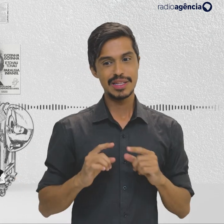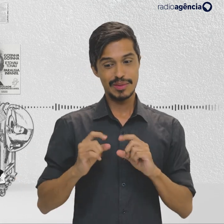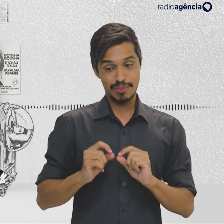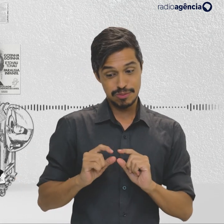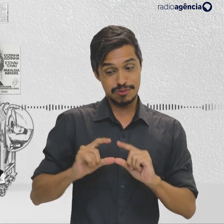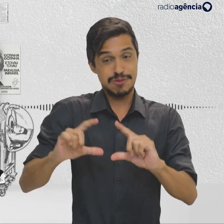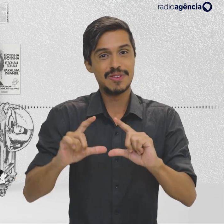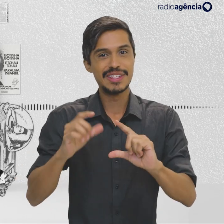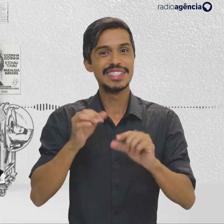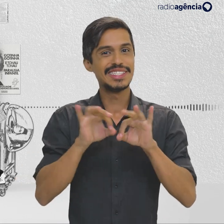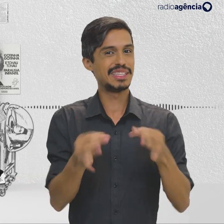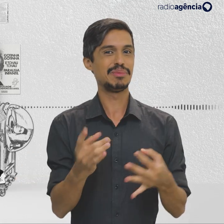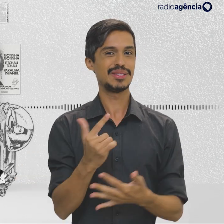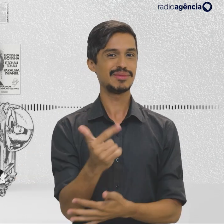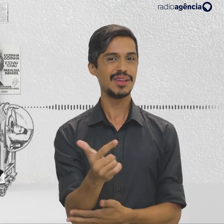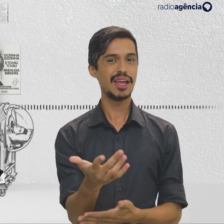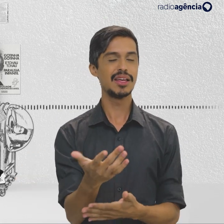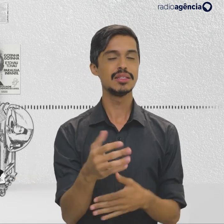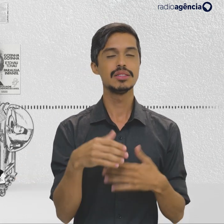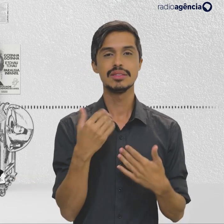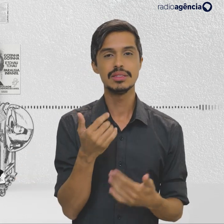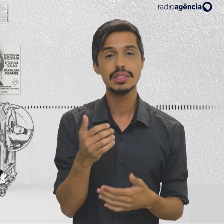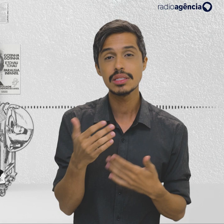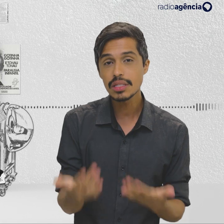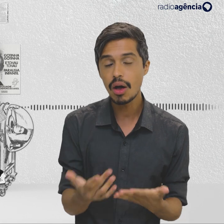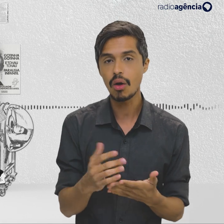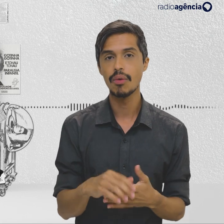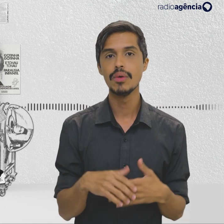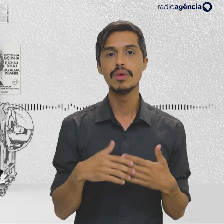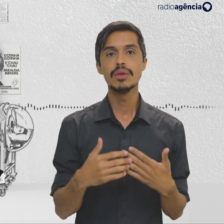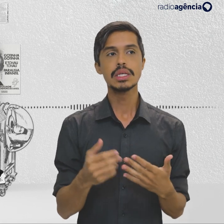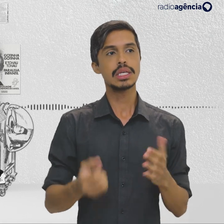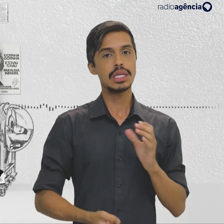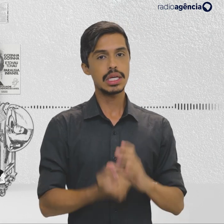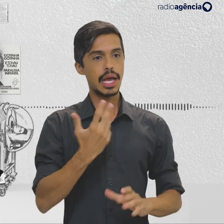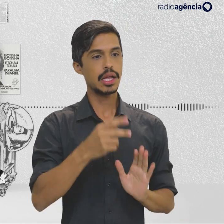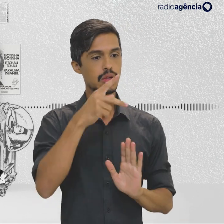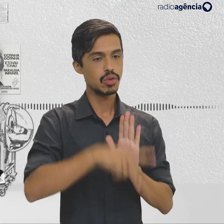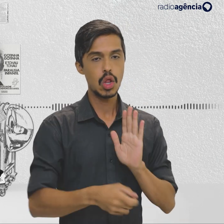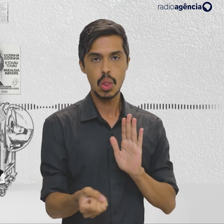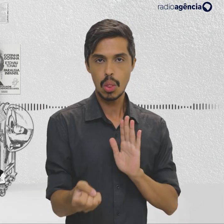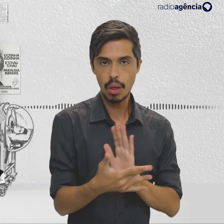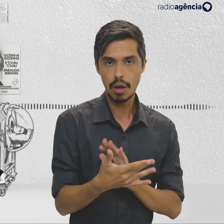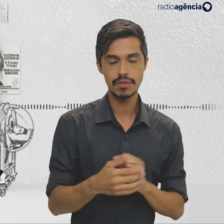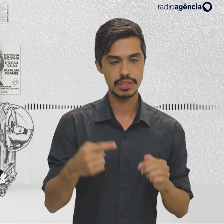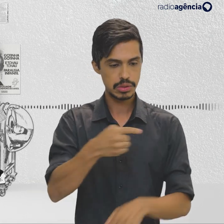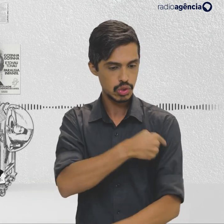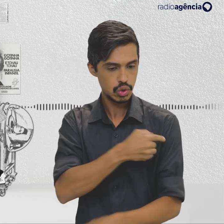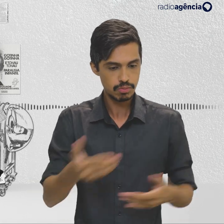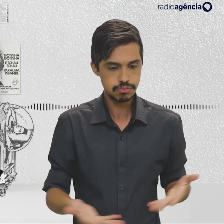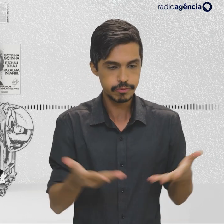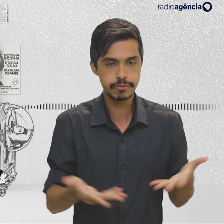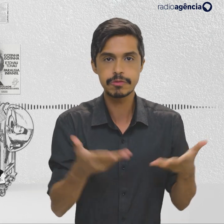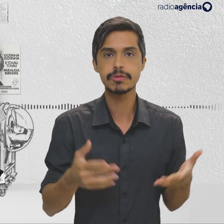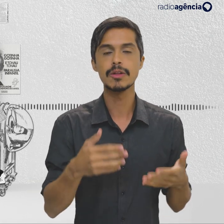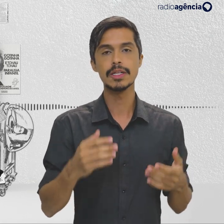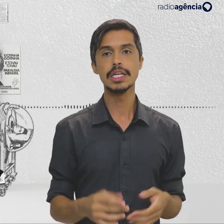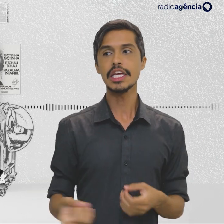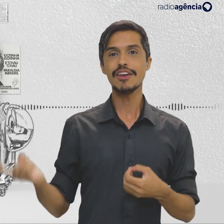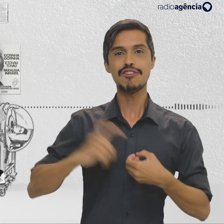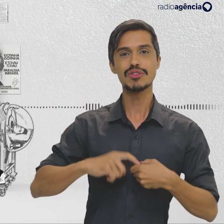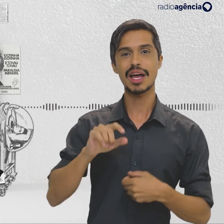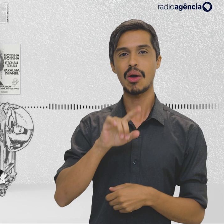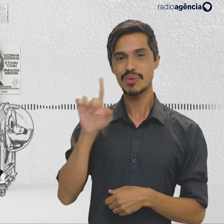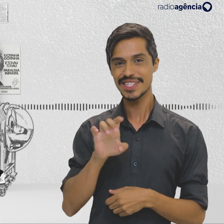nada simples né por isso além de criar novas campanhas públicas para estimular a vacinação e trazer de volta